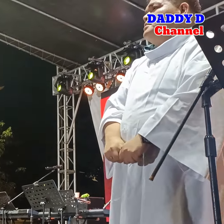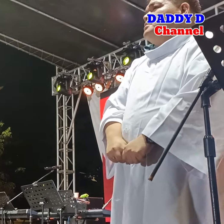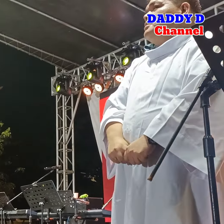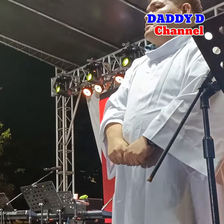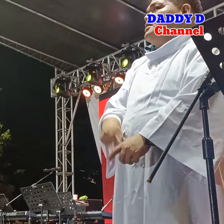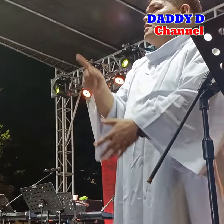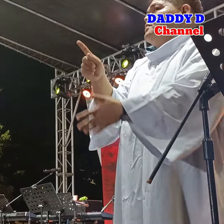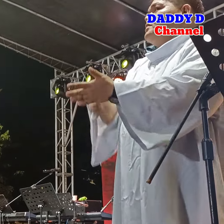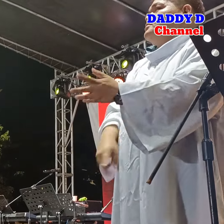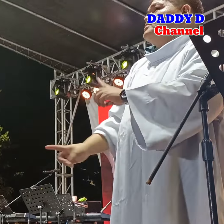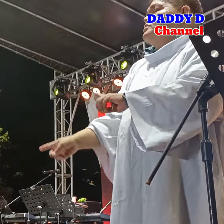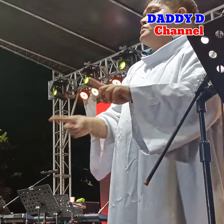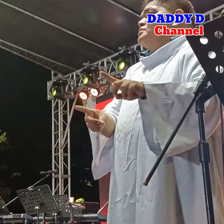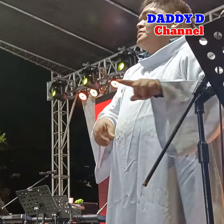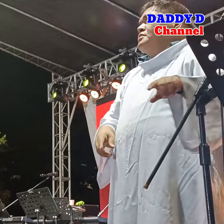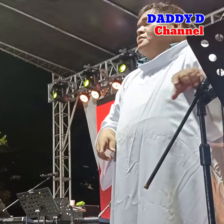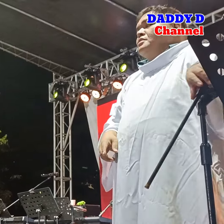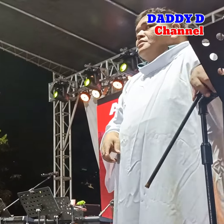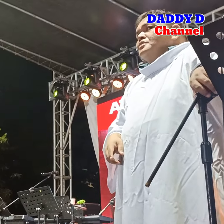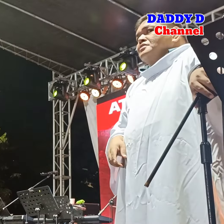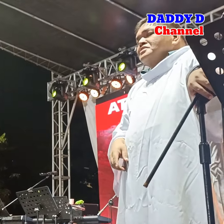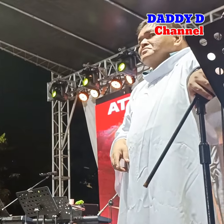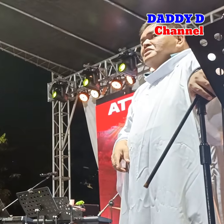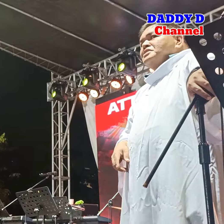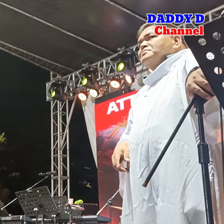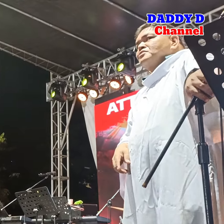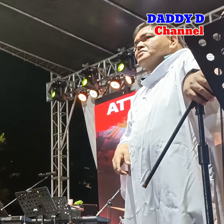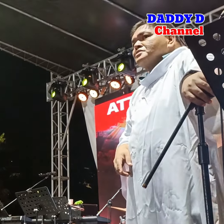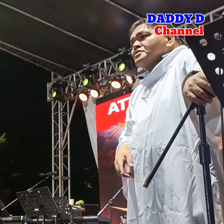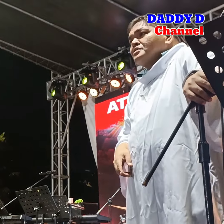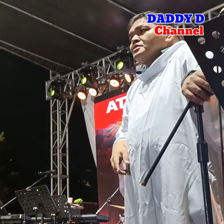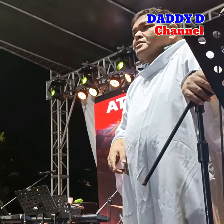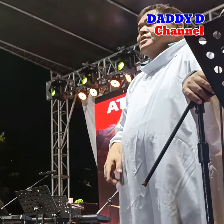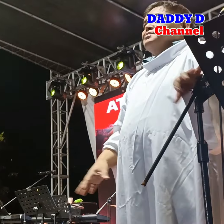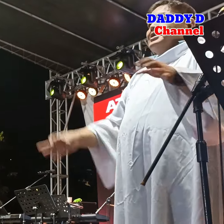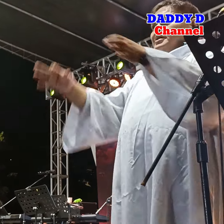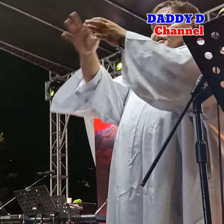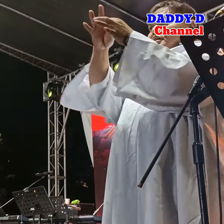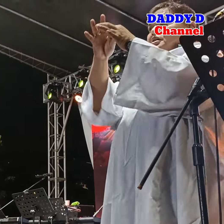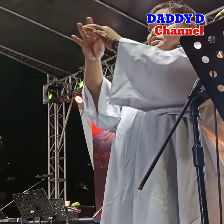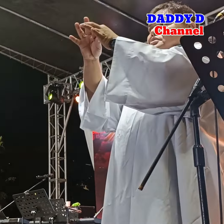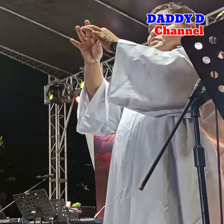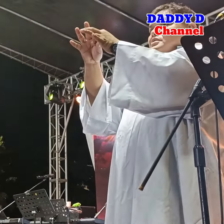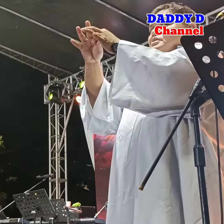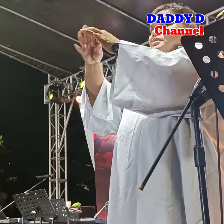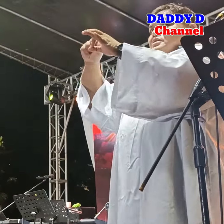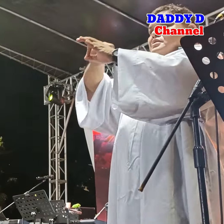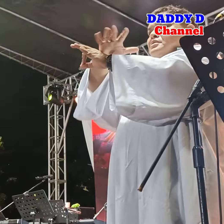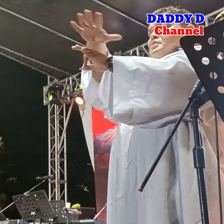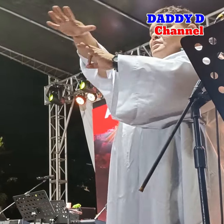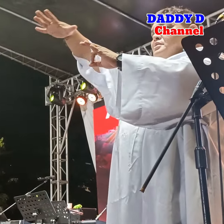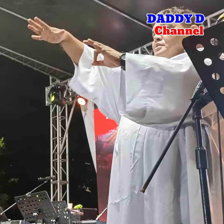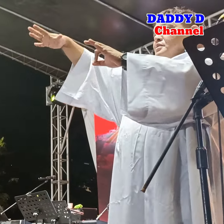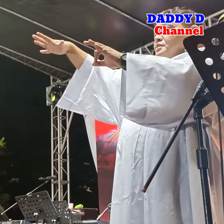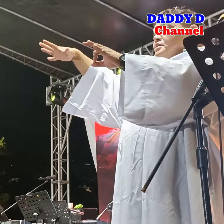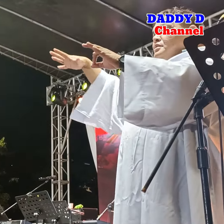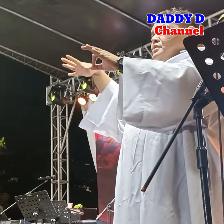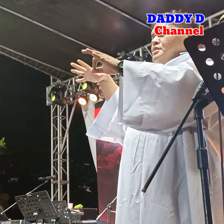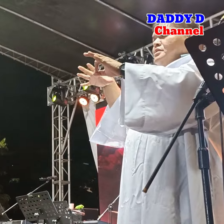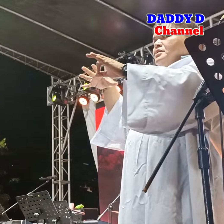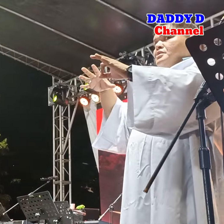Anong gagawin natin? Maninindigan. Magkakaisa. Ipalaganap ang mensaheng